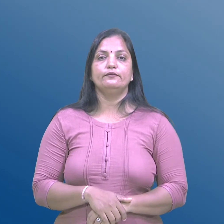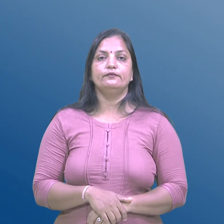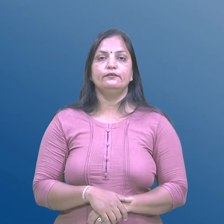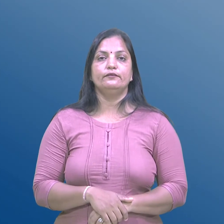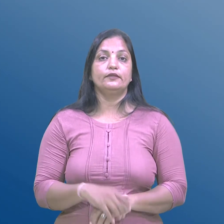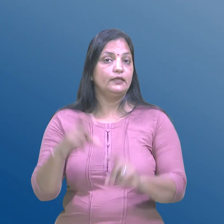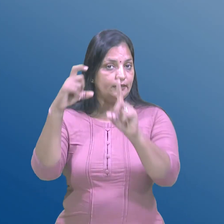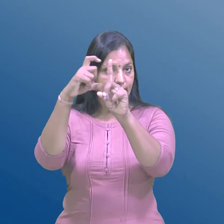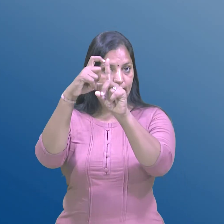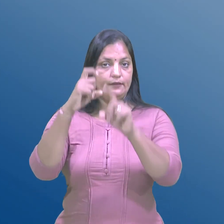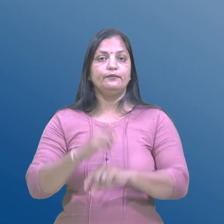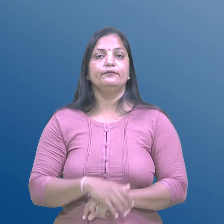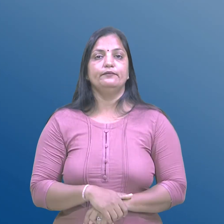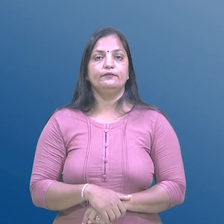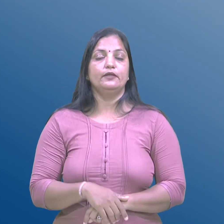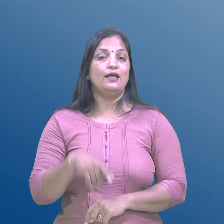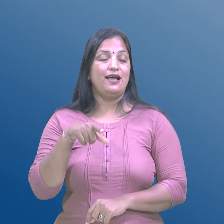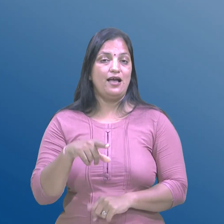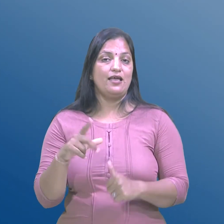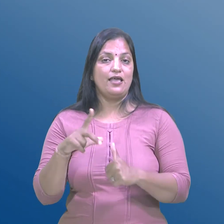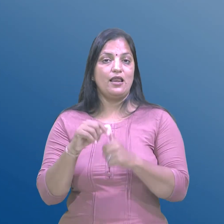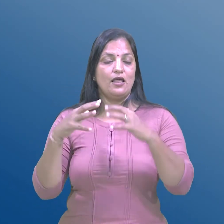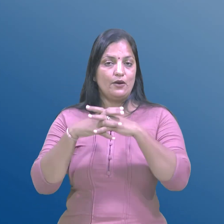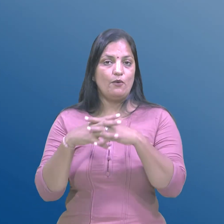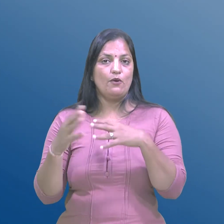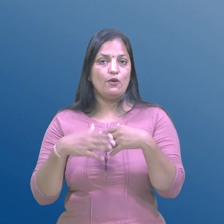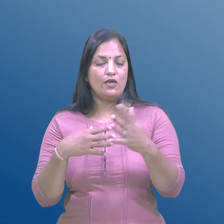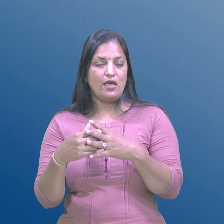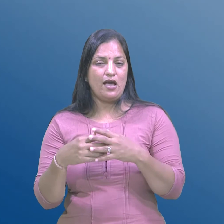ડી આ કાયદા અથવા આવા આરોપો સામે